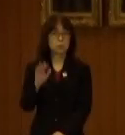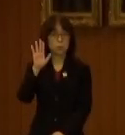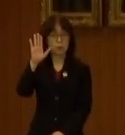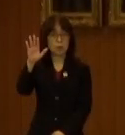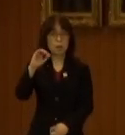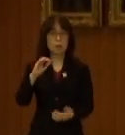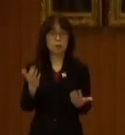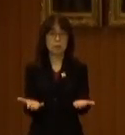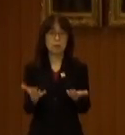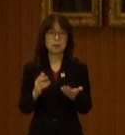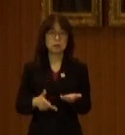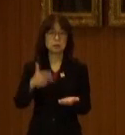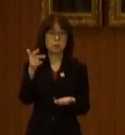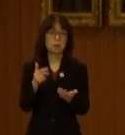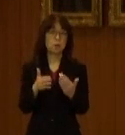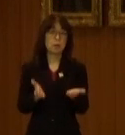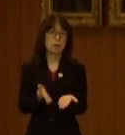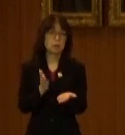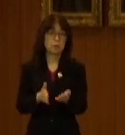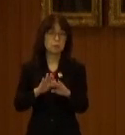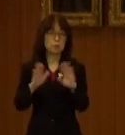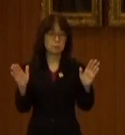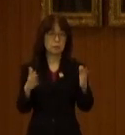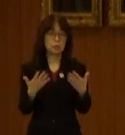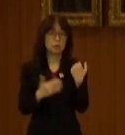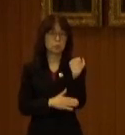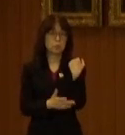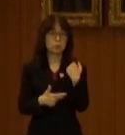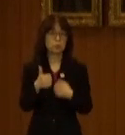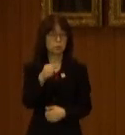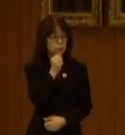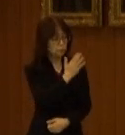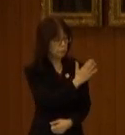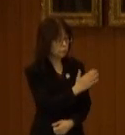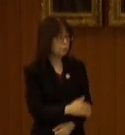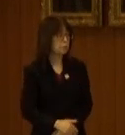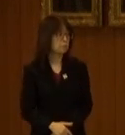定例市長会見を始めます。まずは秋元市長からお願いいたします。 はい、